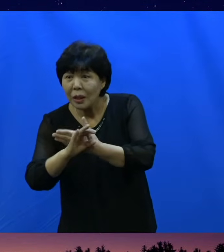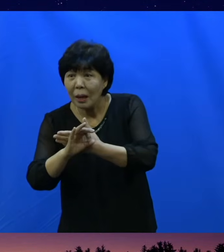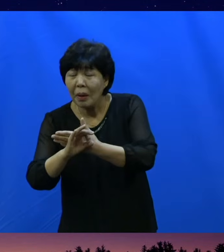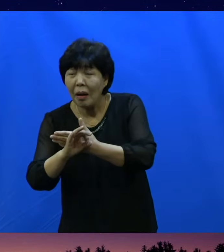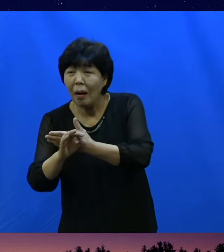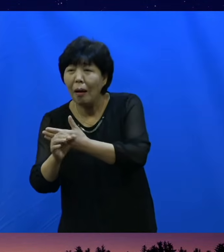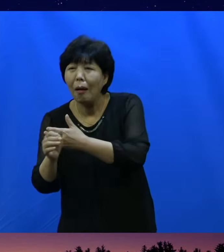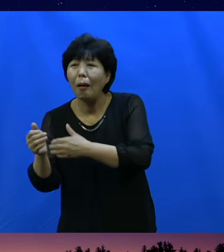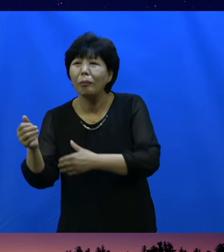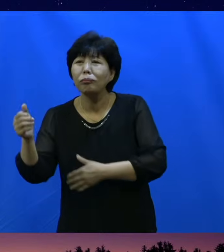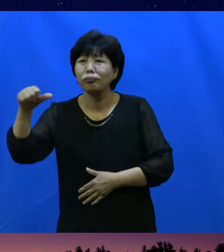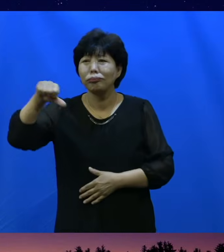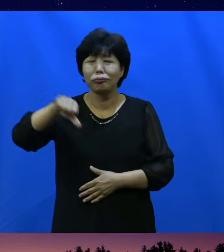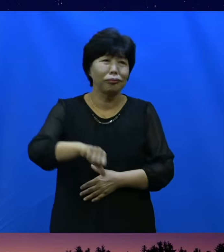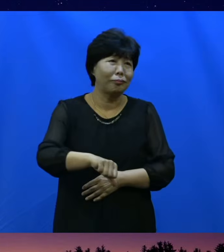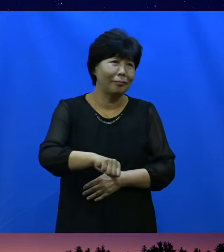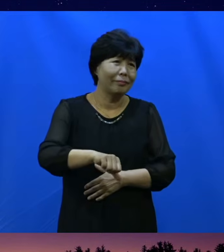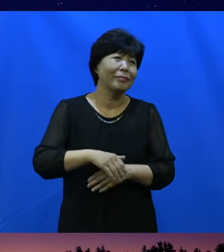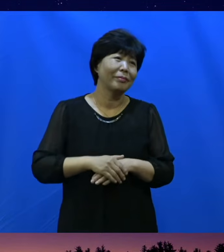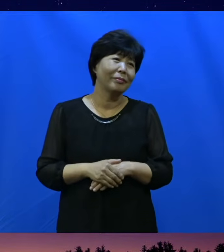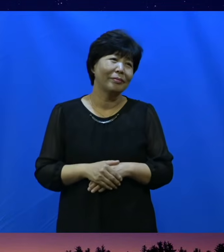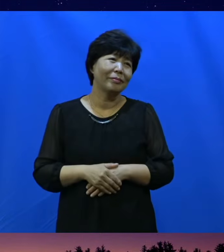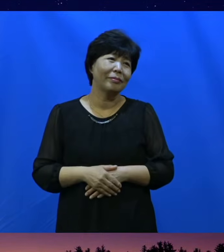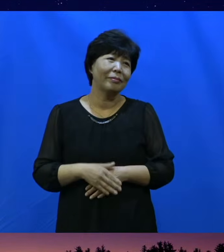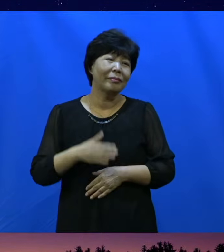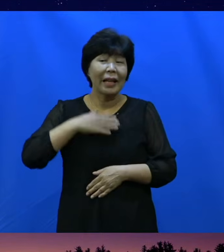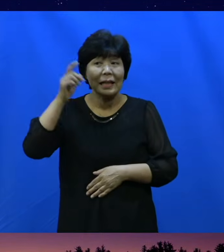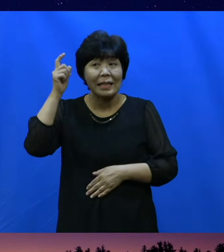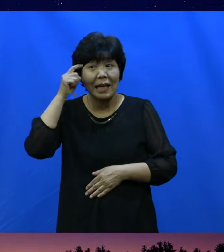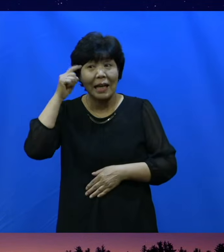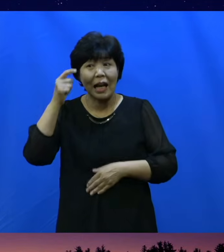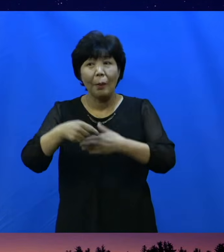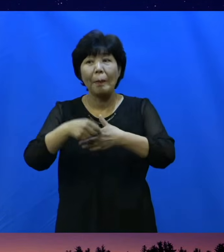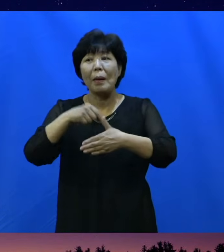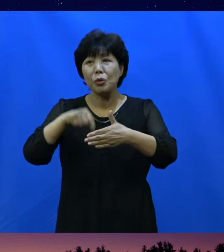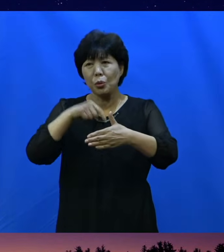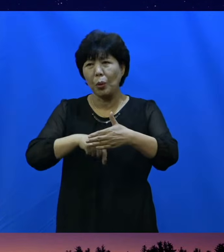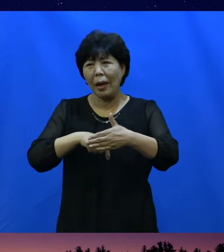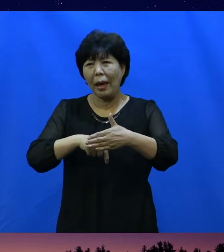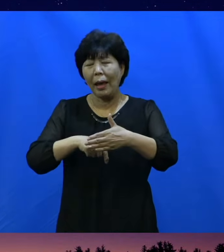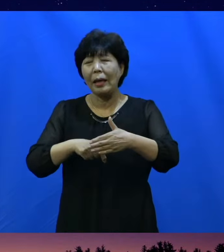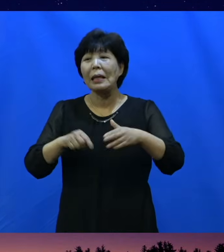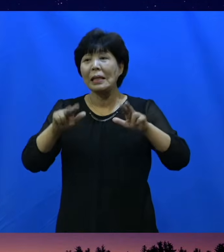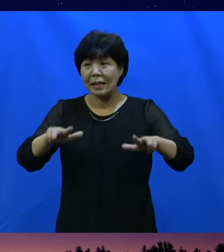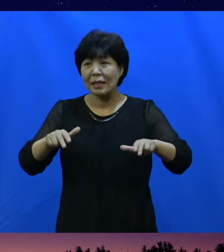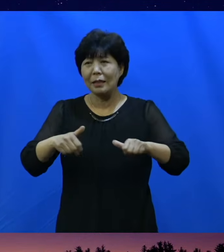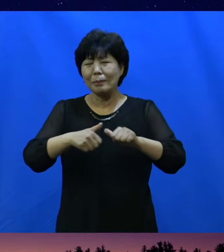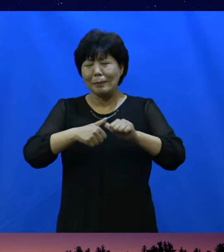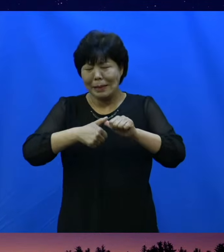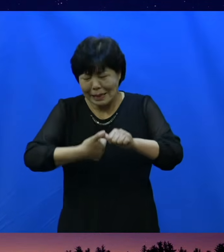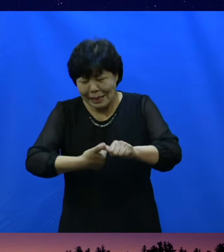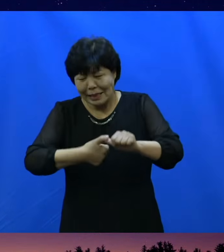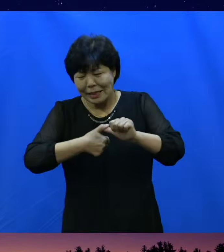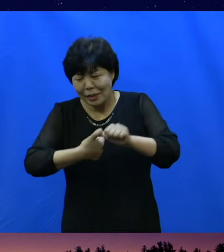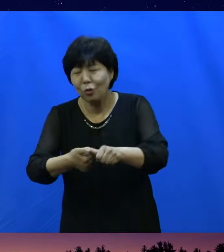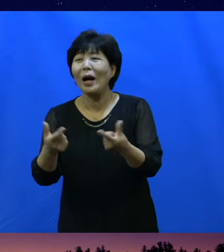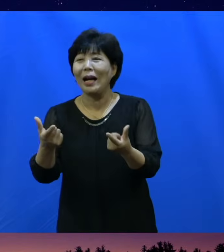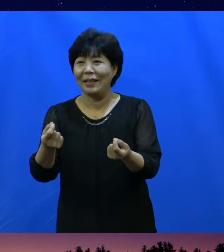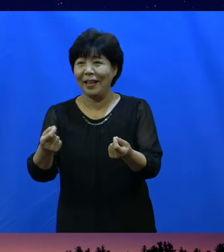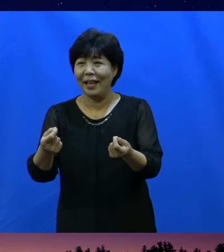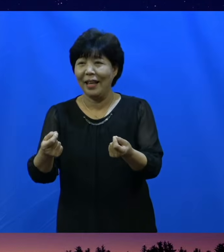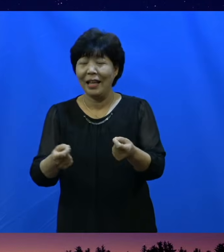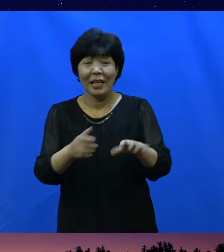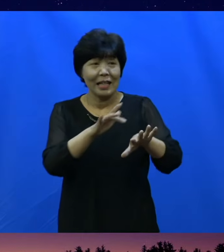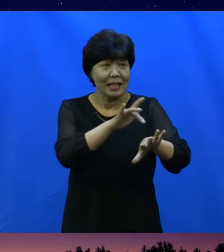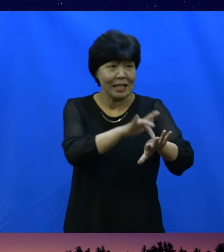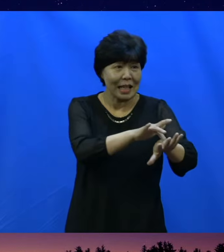밀려나는 거죠. 그래서 우리의 생각과 마음 안에 어마어마한 긴장감이 있는 것입니다. 여러분, 사단의 공격은 바로 정죄감을